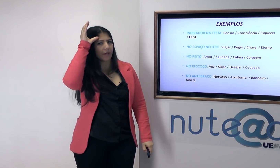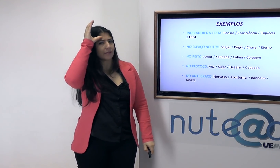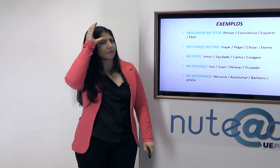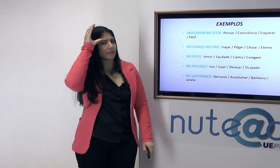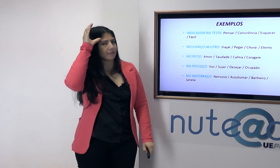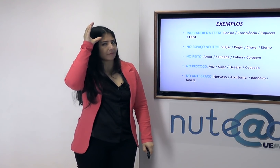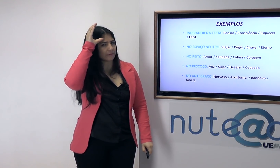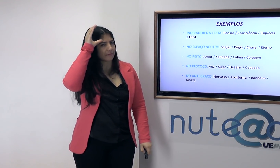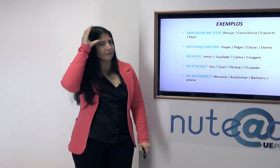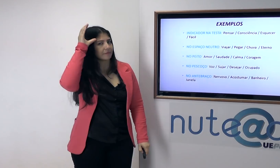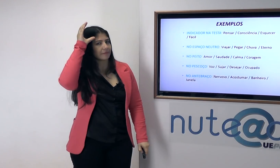Consciência.